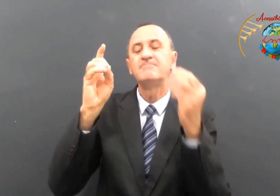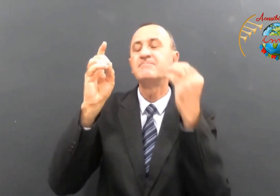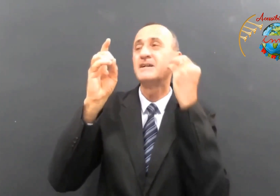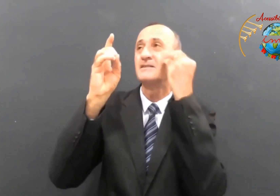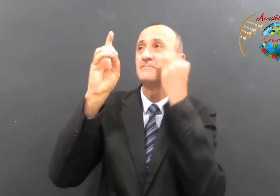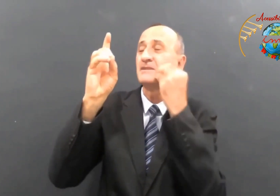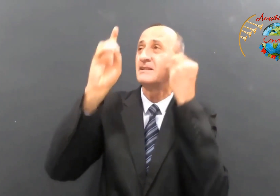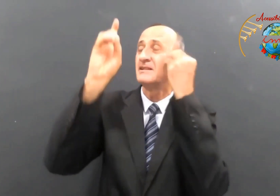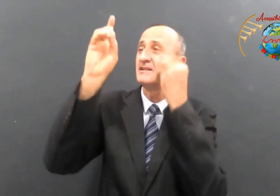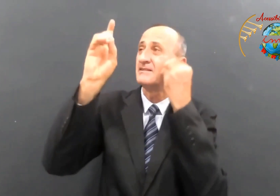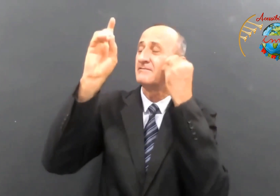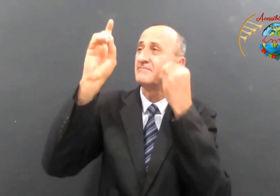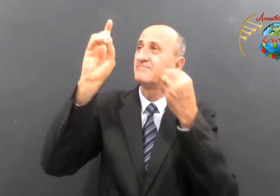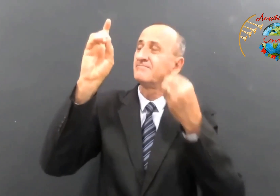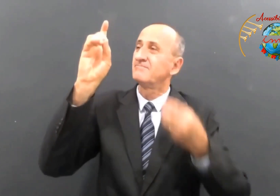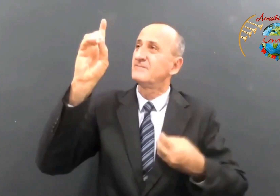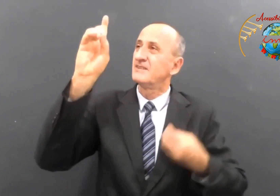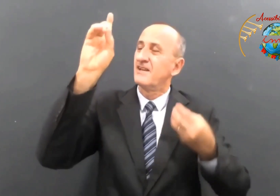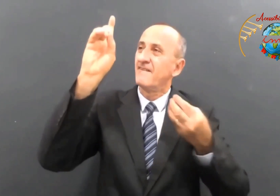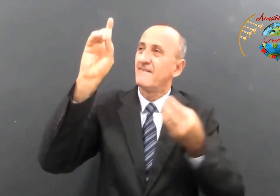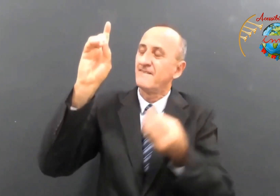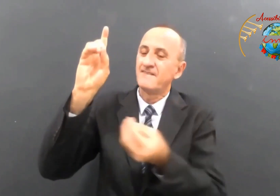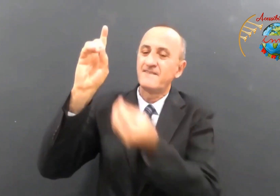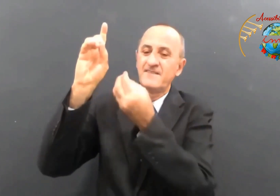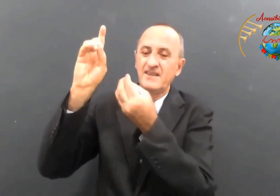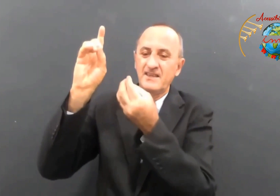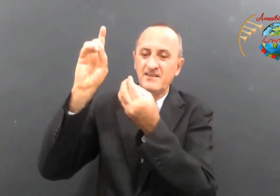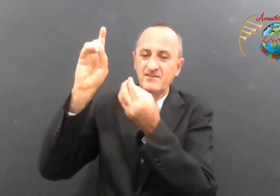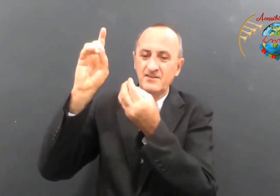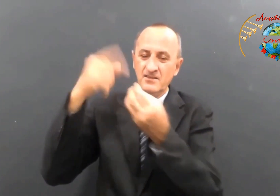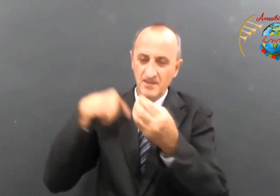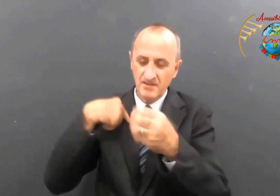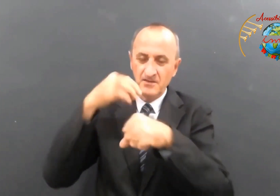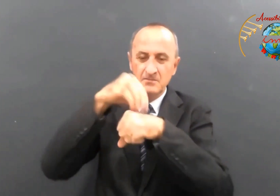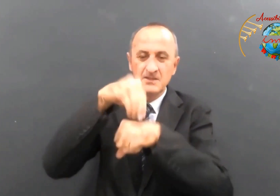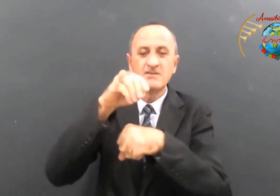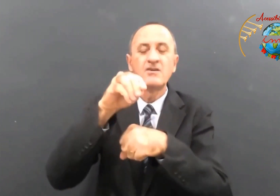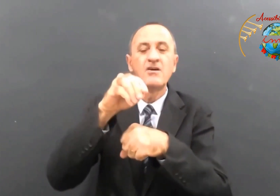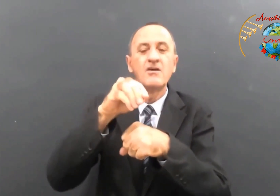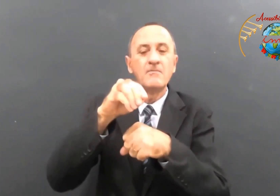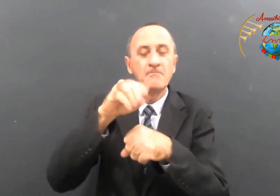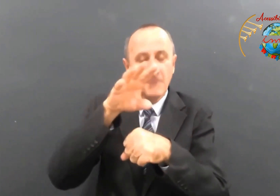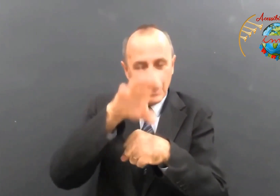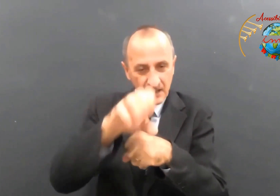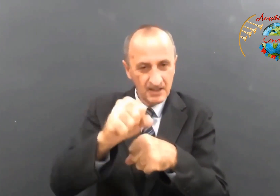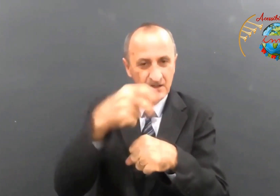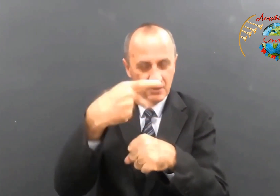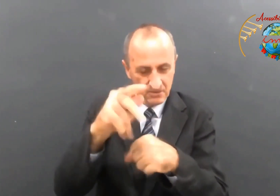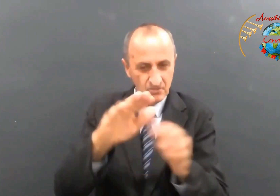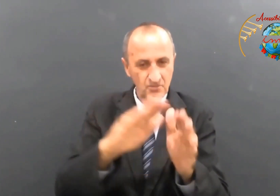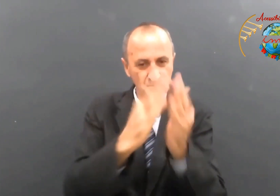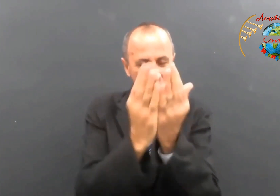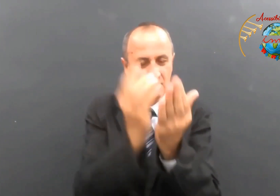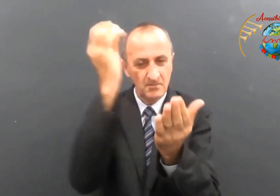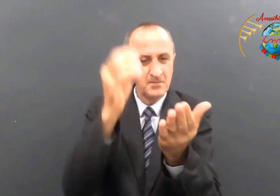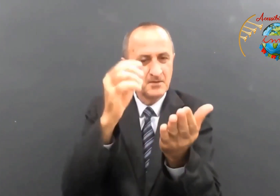dar experiências de vida com Ele. Então, olha, uma dica que nós